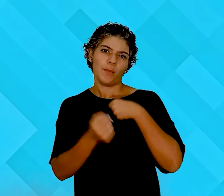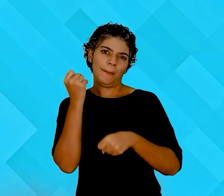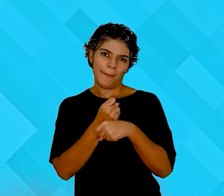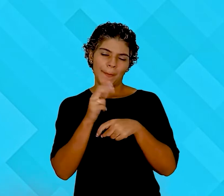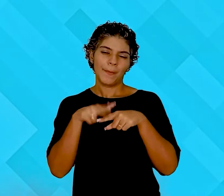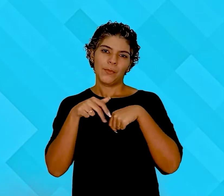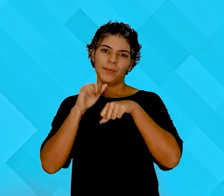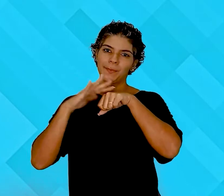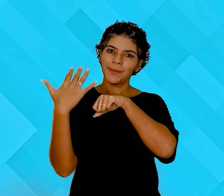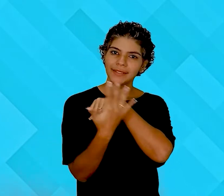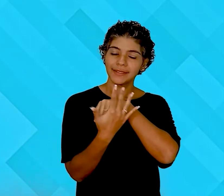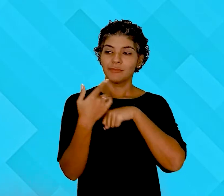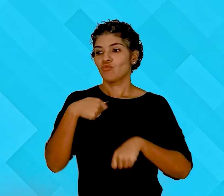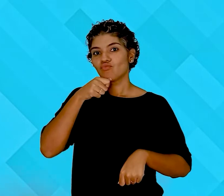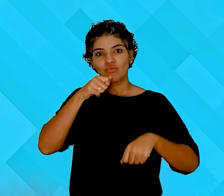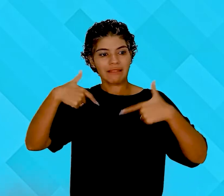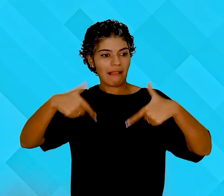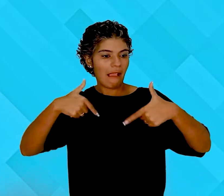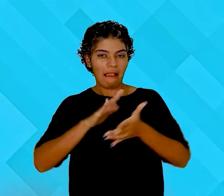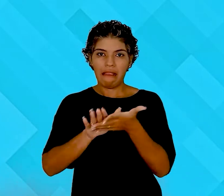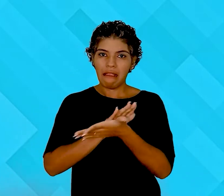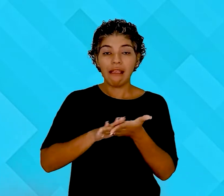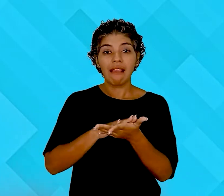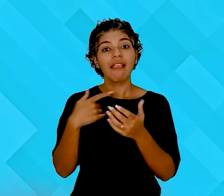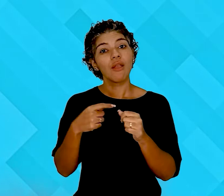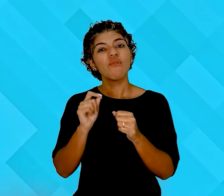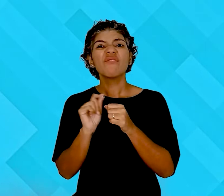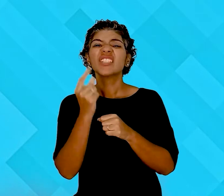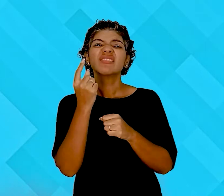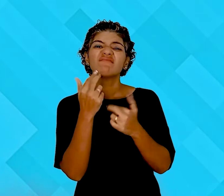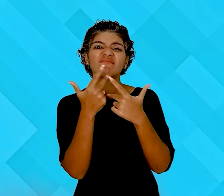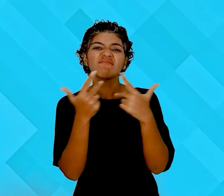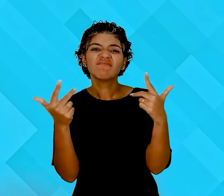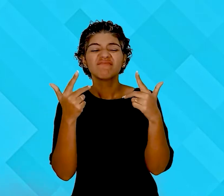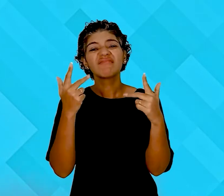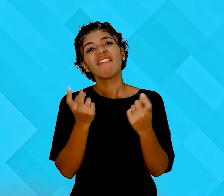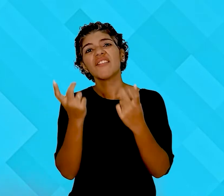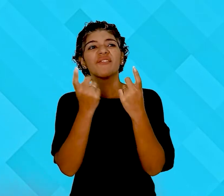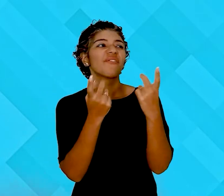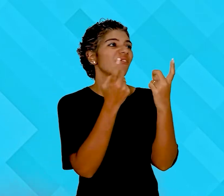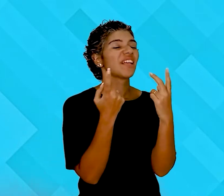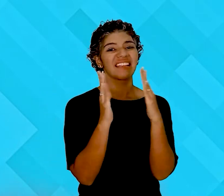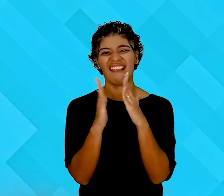todo o marketing. E conforme eu fui estudando mesmo para saber como usava as coisas, eu fui vendo exatamente isso. Enquanto algumas